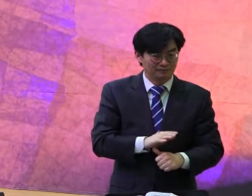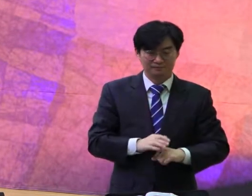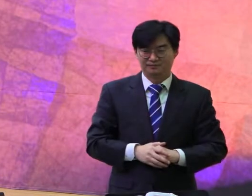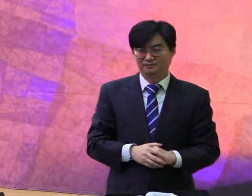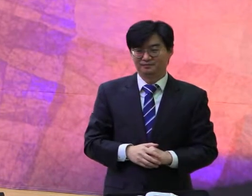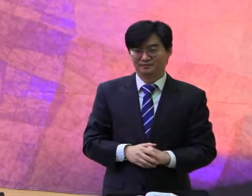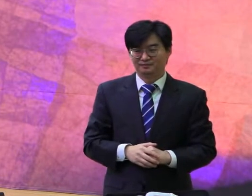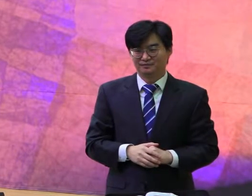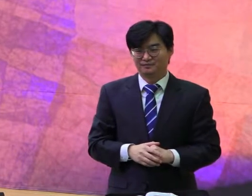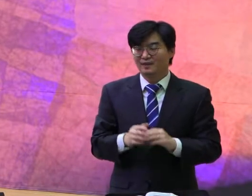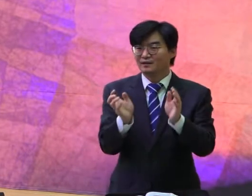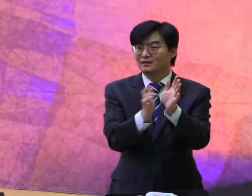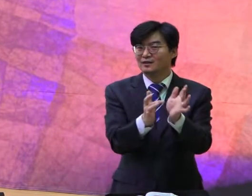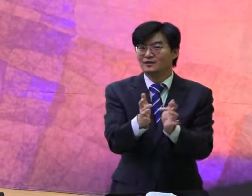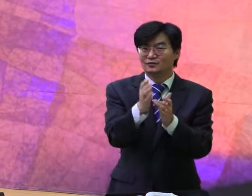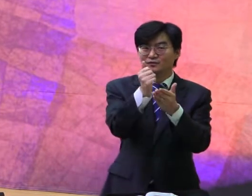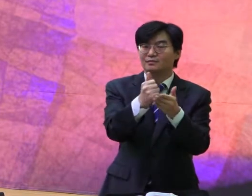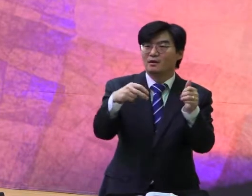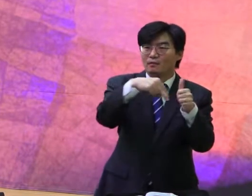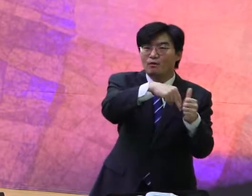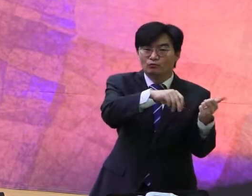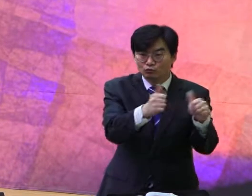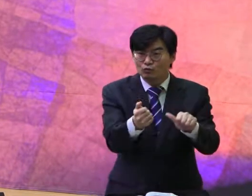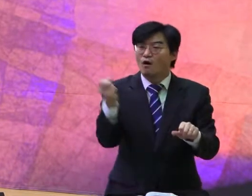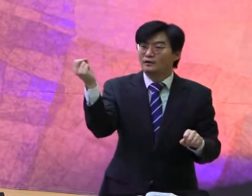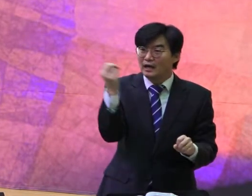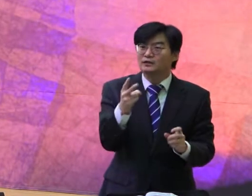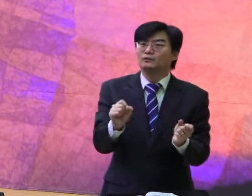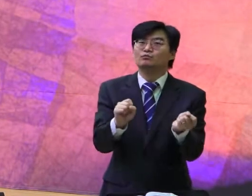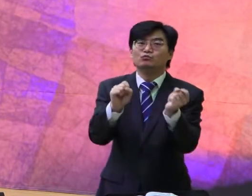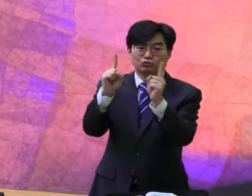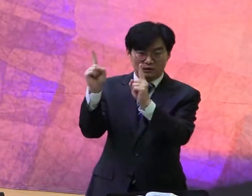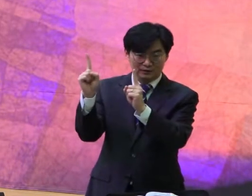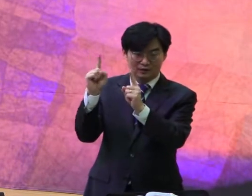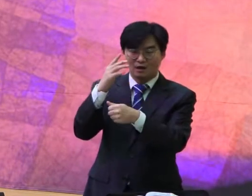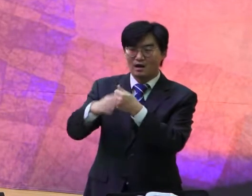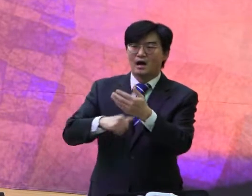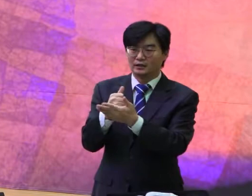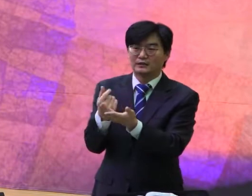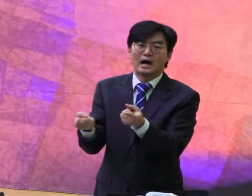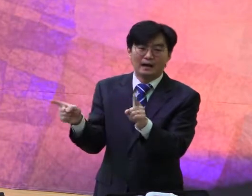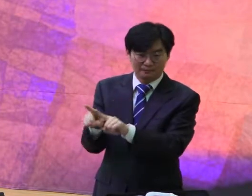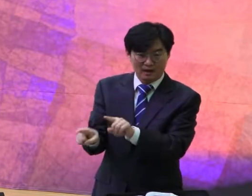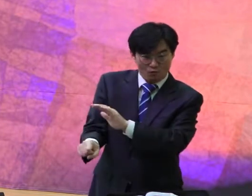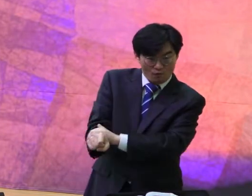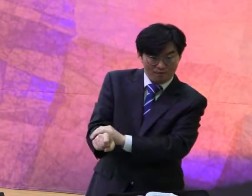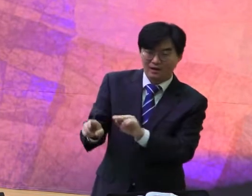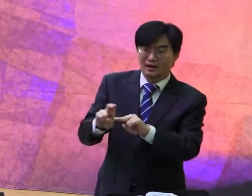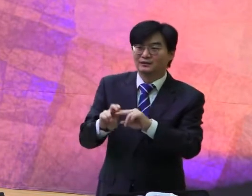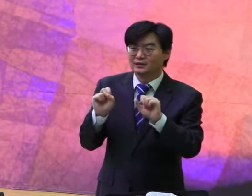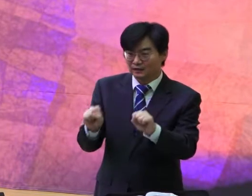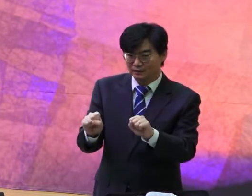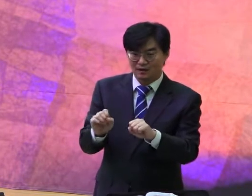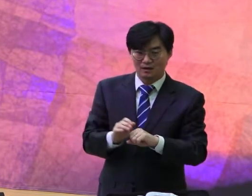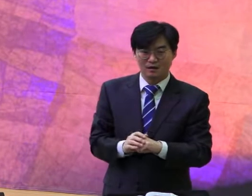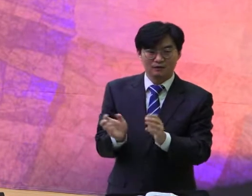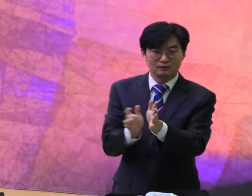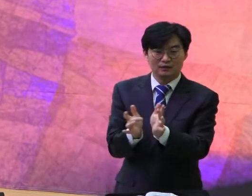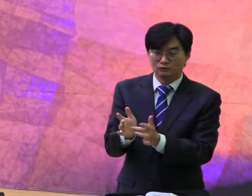그리고 그분은 다시 살아나셔서 하나님 보좌 우편에 앉아 계시다는 것입니다. 그 주님을 바라보라 하는 것입니다. 그